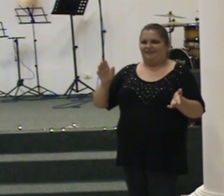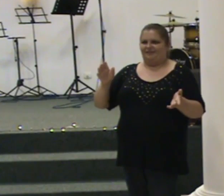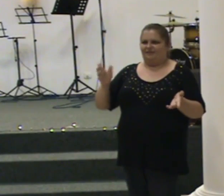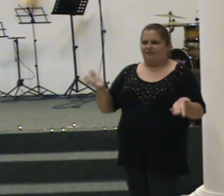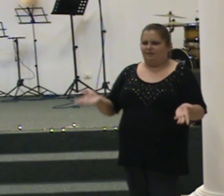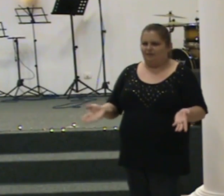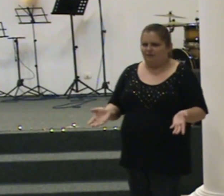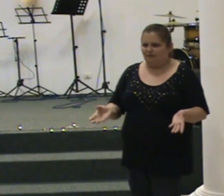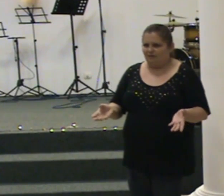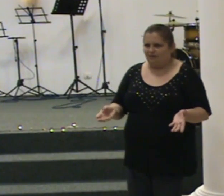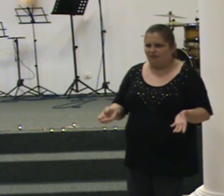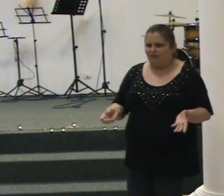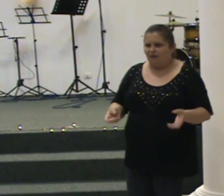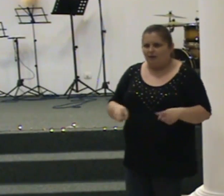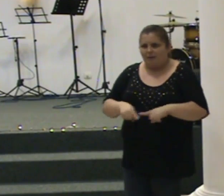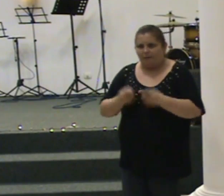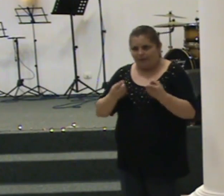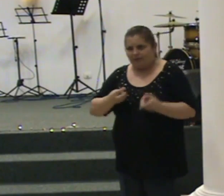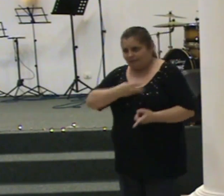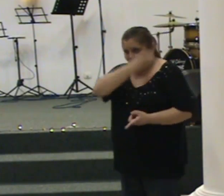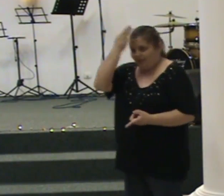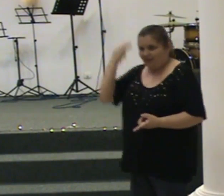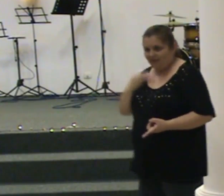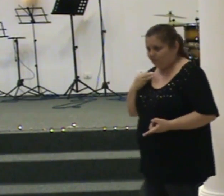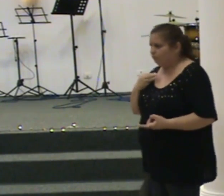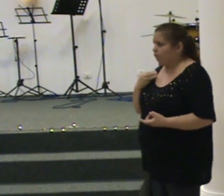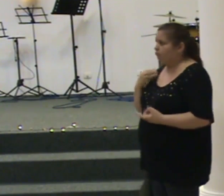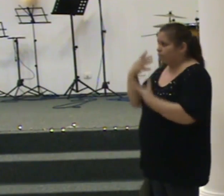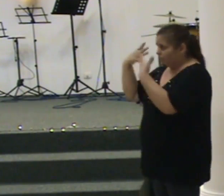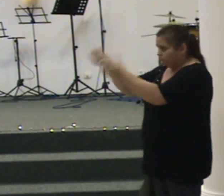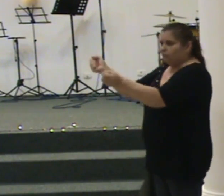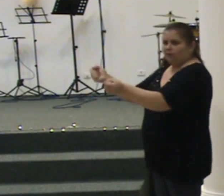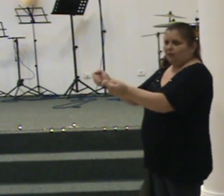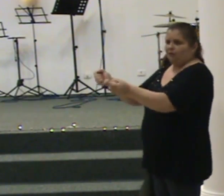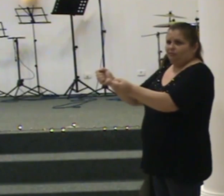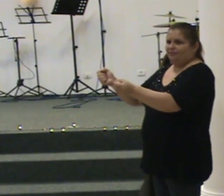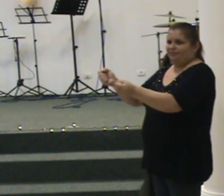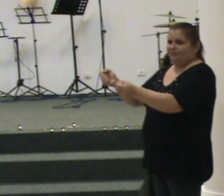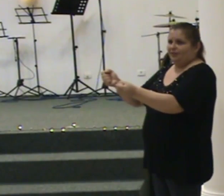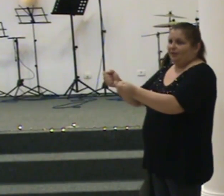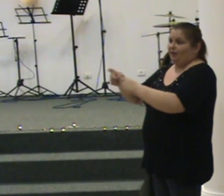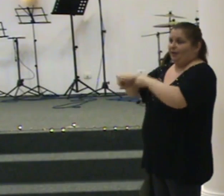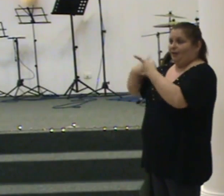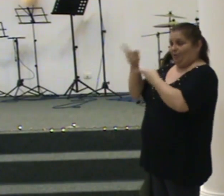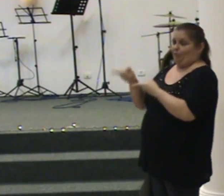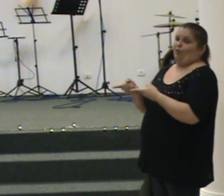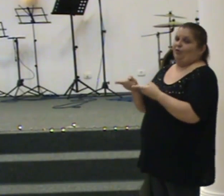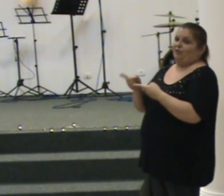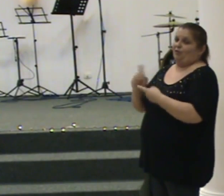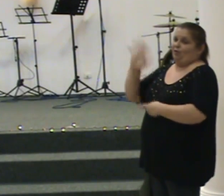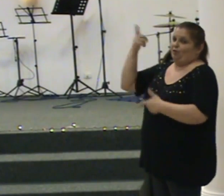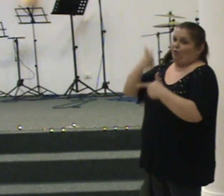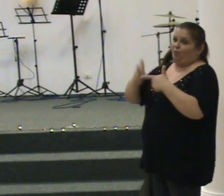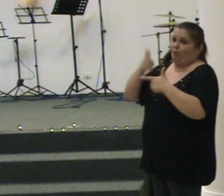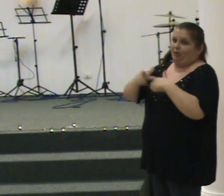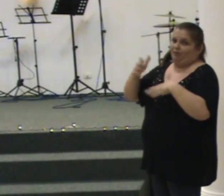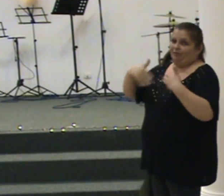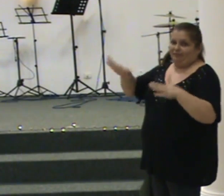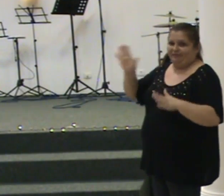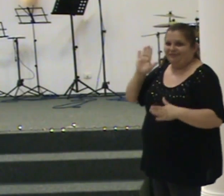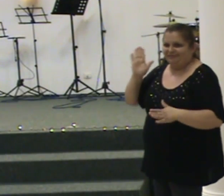nós falamos assim, Maria falou assim, eu não quero saber, cumpra-se em mim, depois eu vou resolver essa outra parte com o